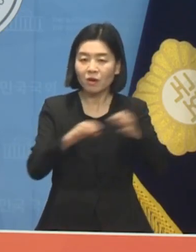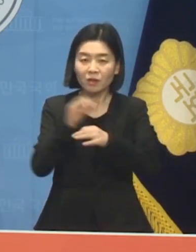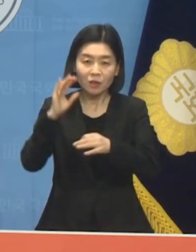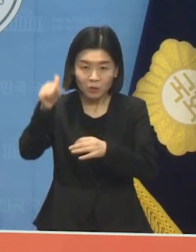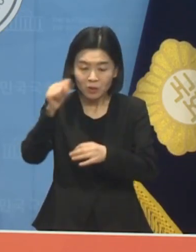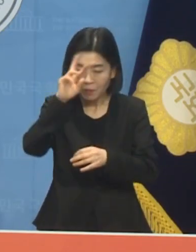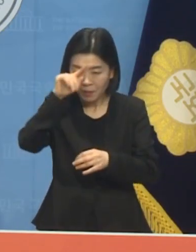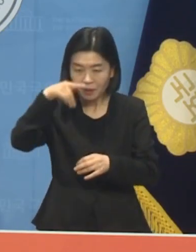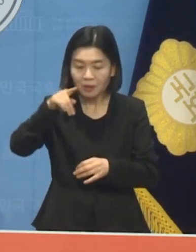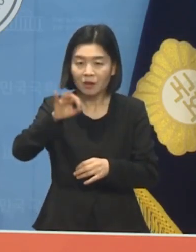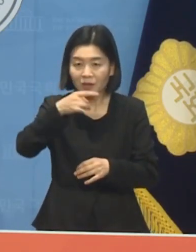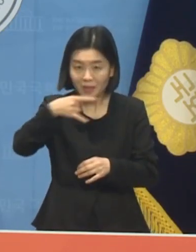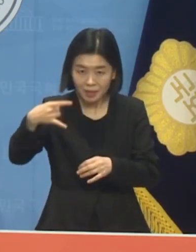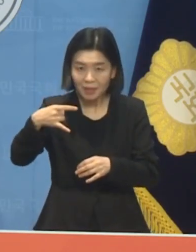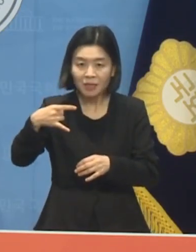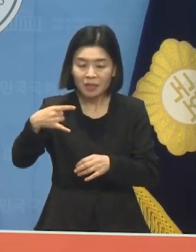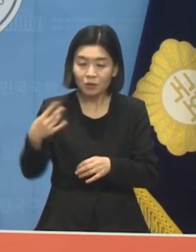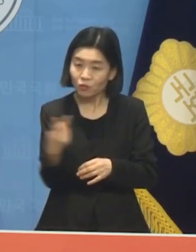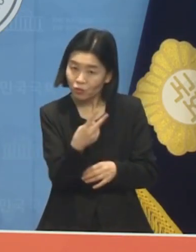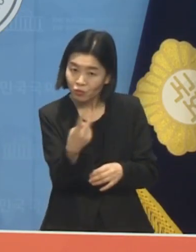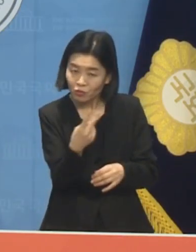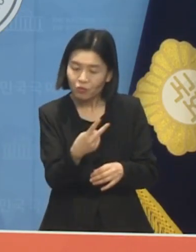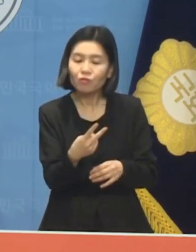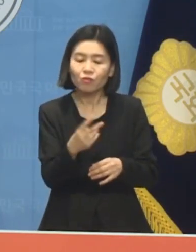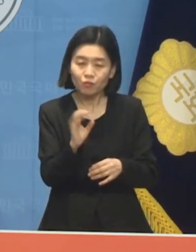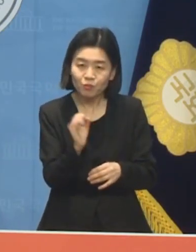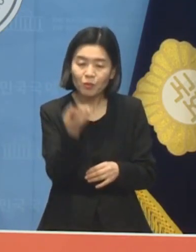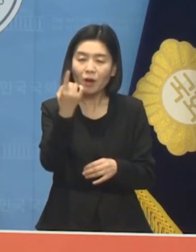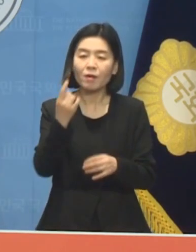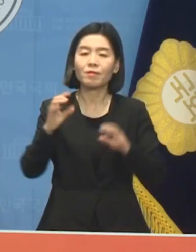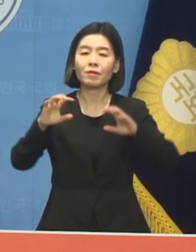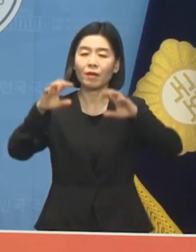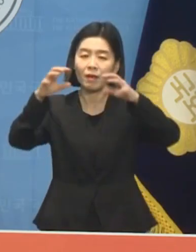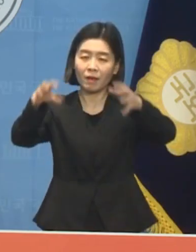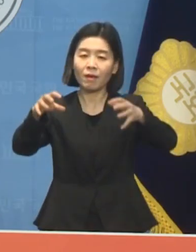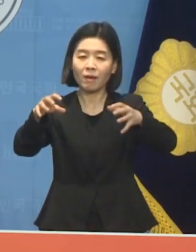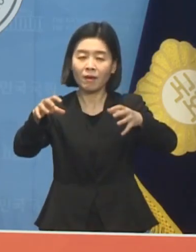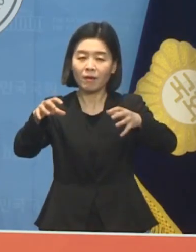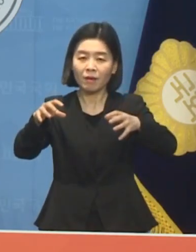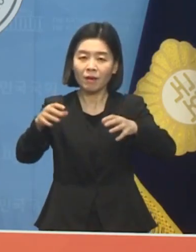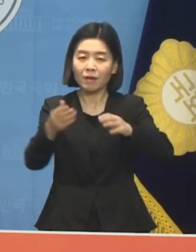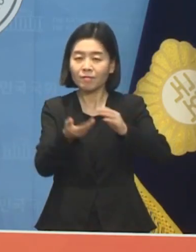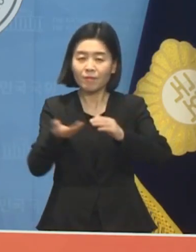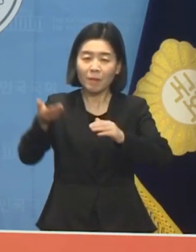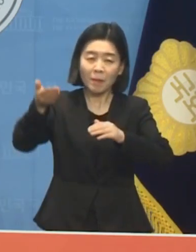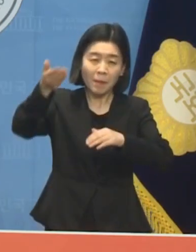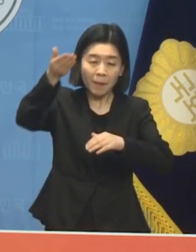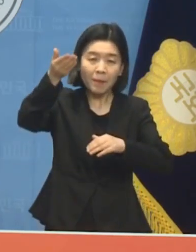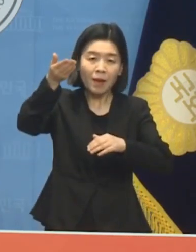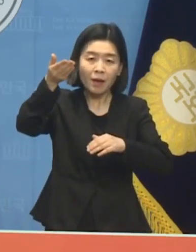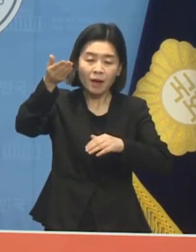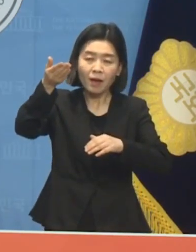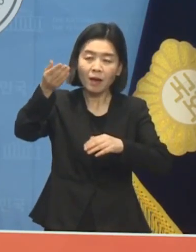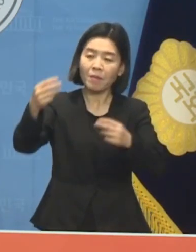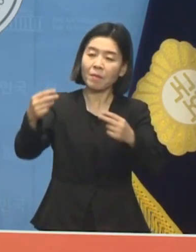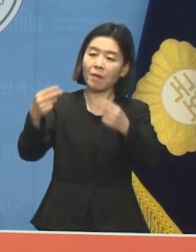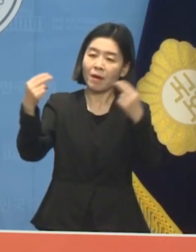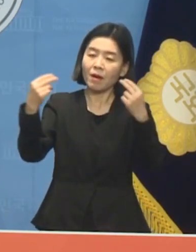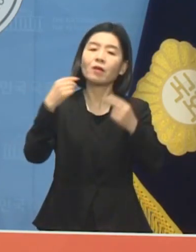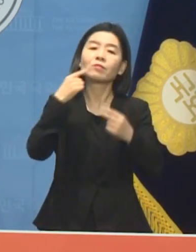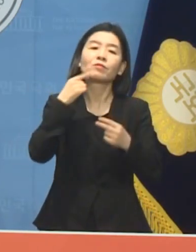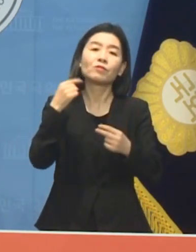대통령을 통해 세계가 부러워하는 세계 최고 선진국으로 발전했습니다.